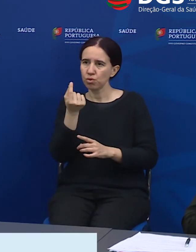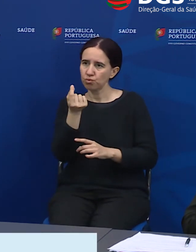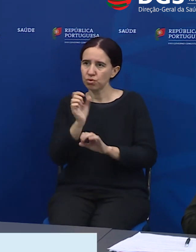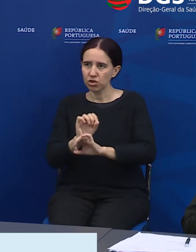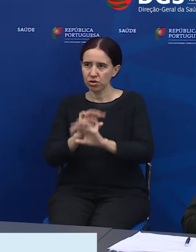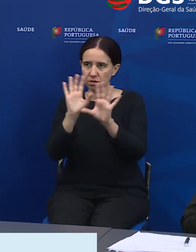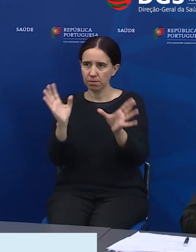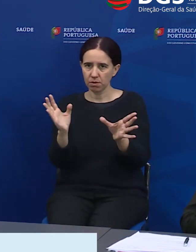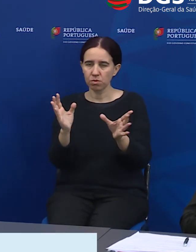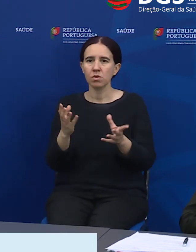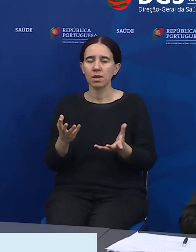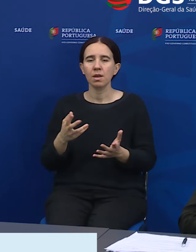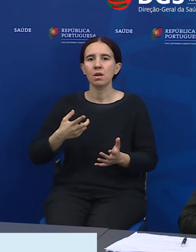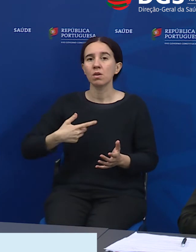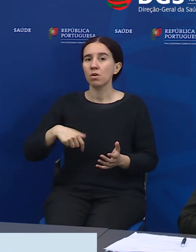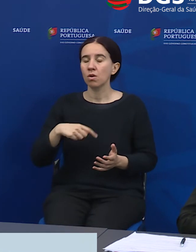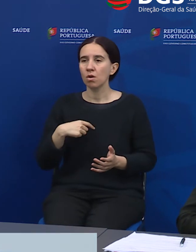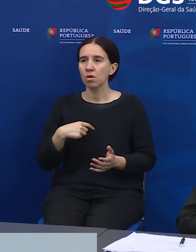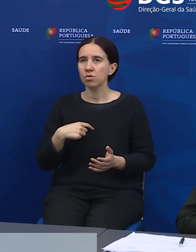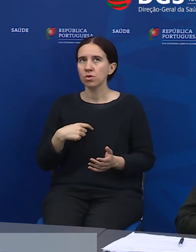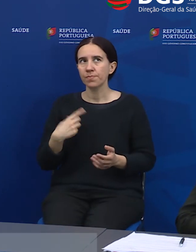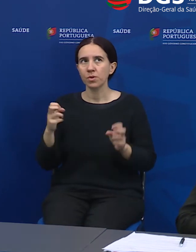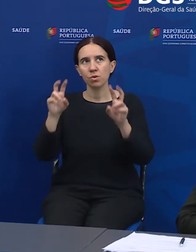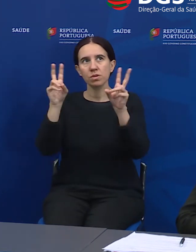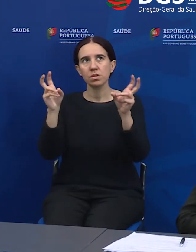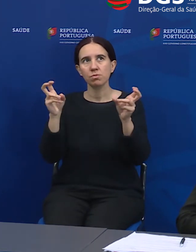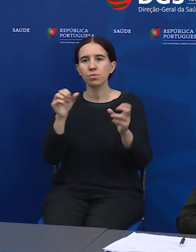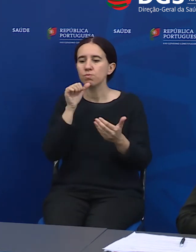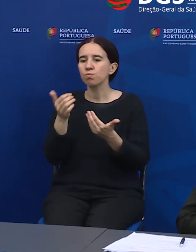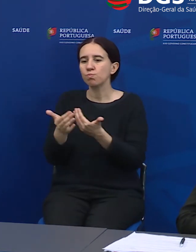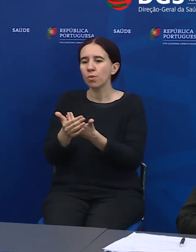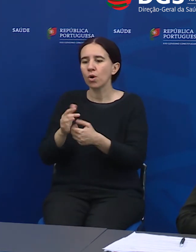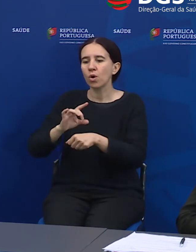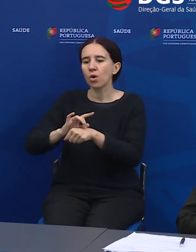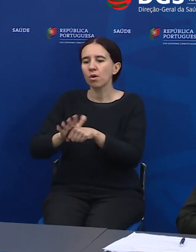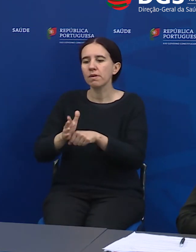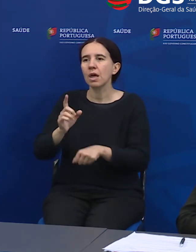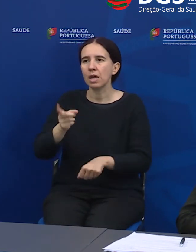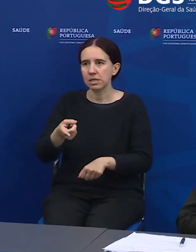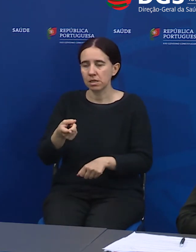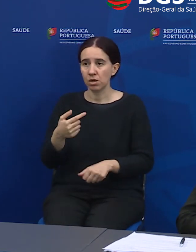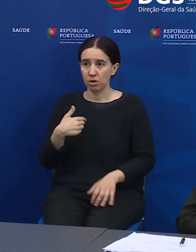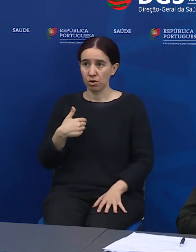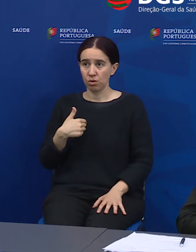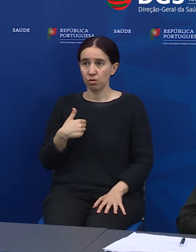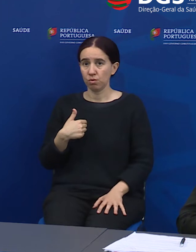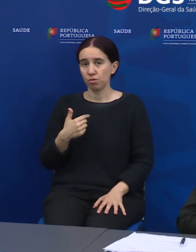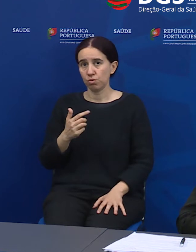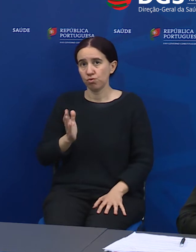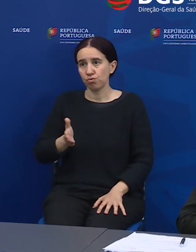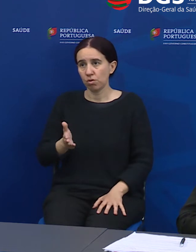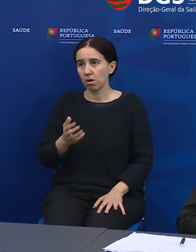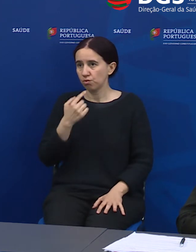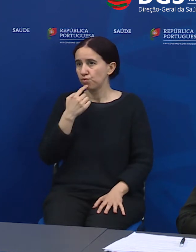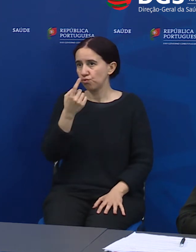é o que é que nós consideramos como modalidade convite eu já